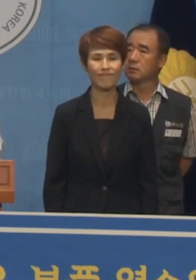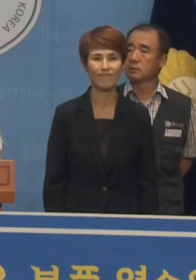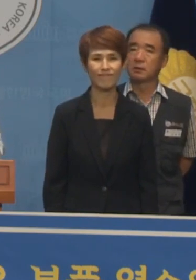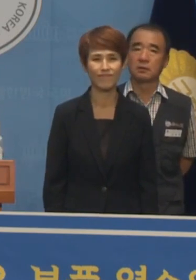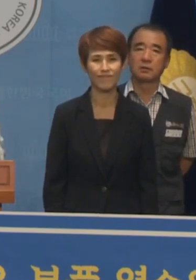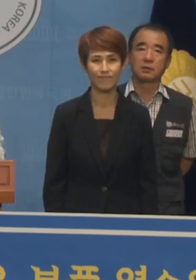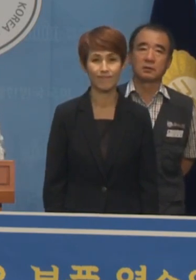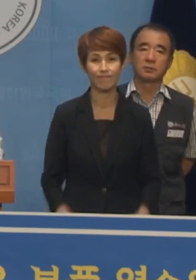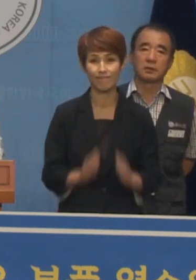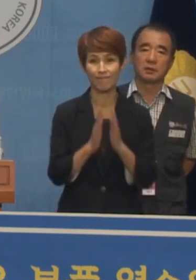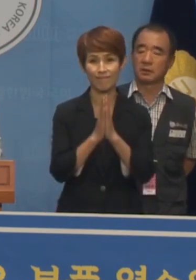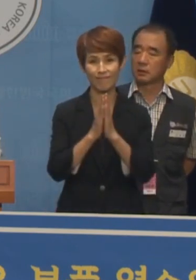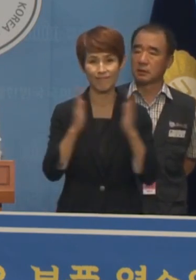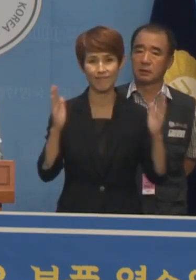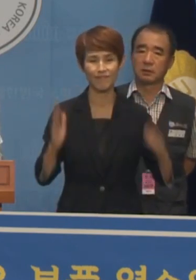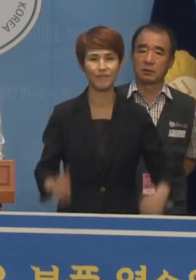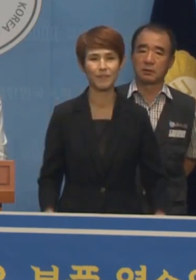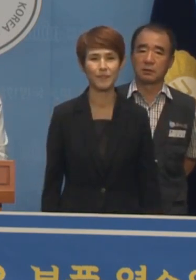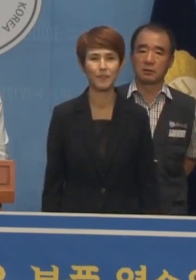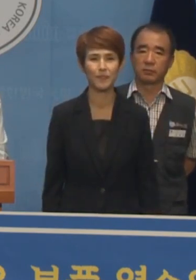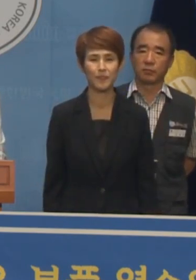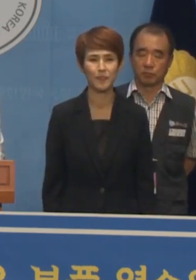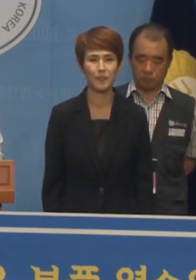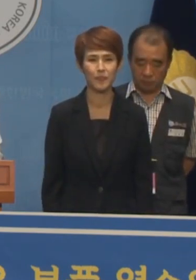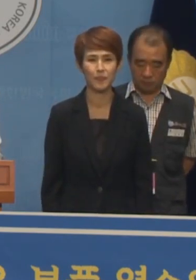기자회견 시작하도록 하겠습니다.